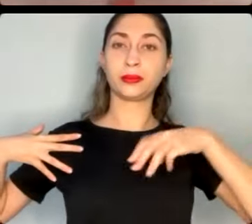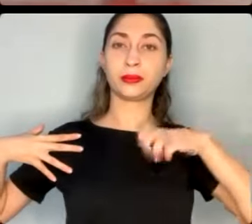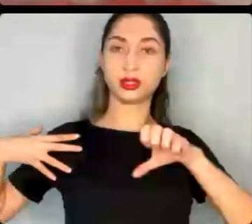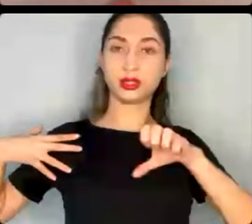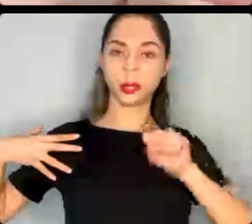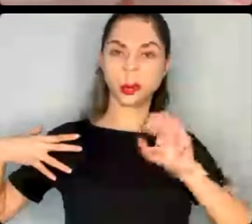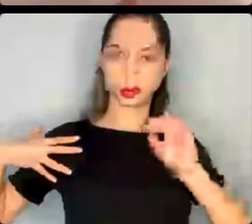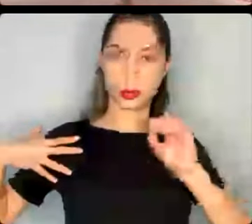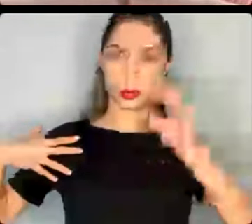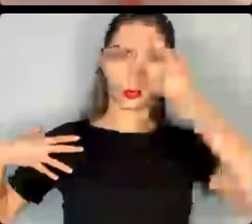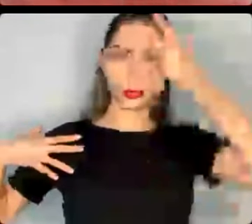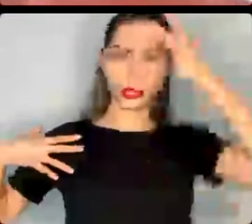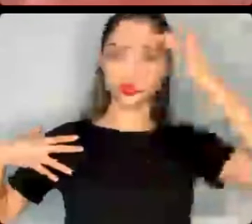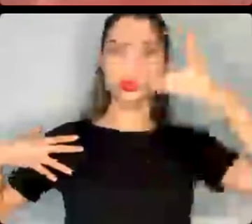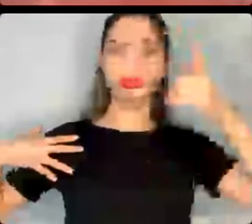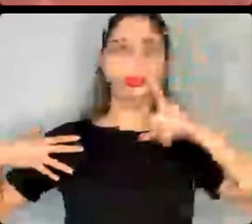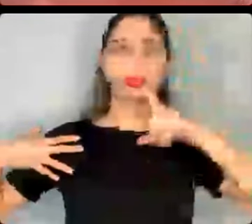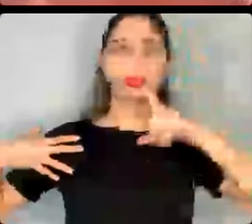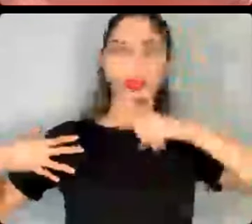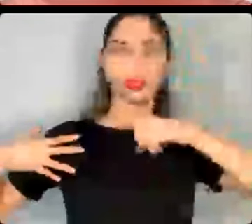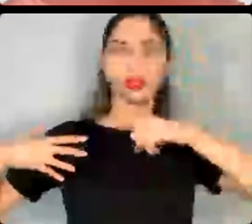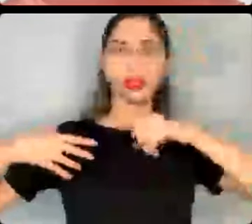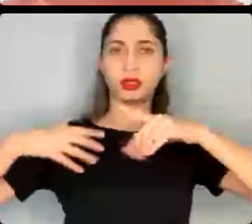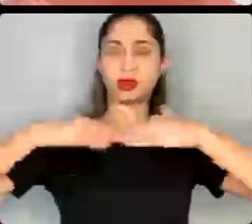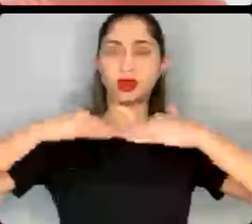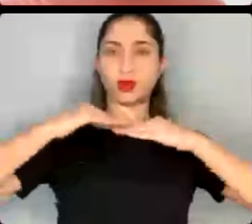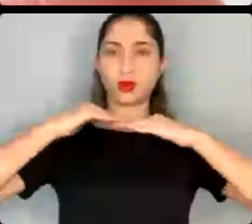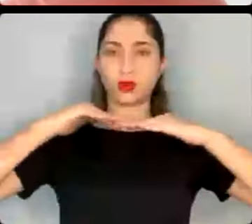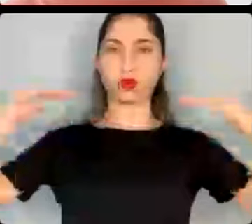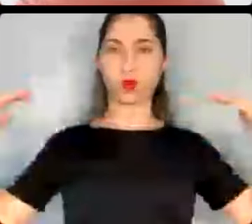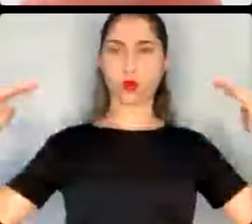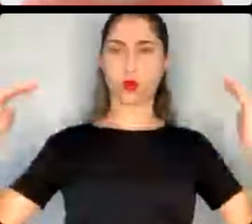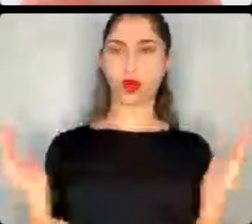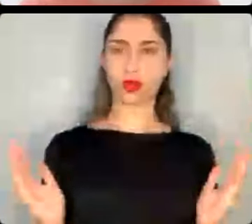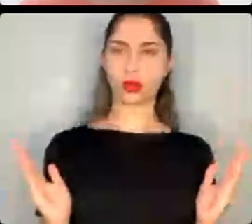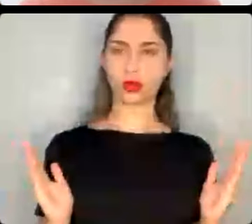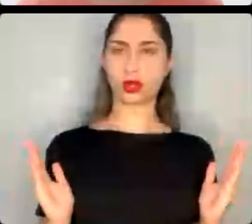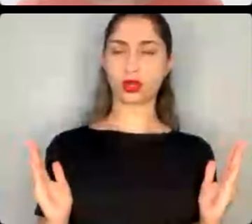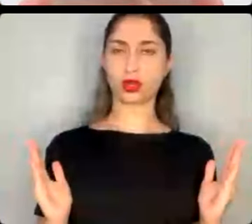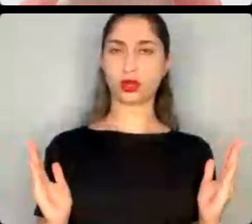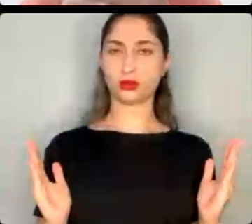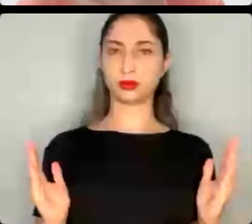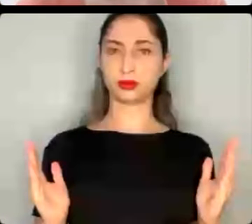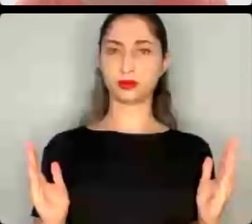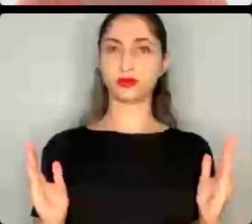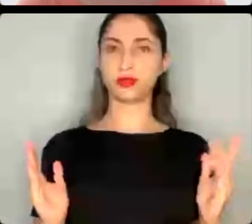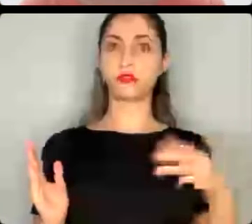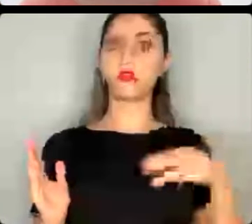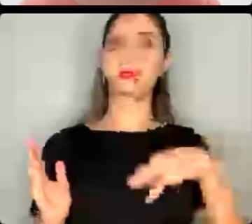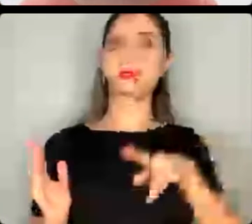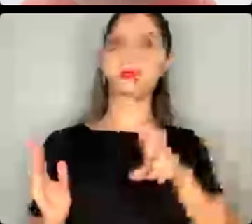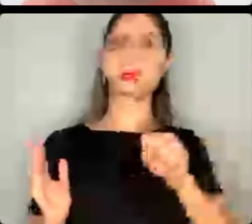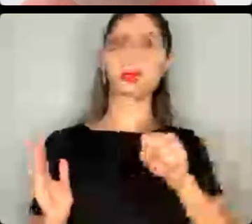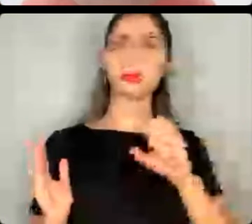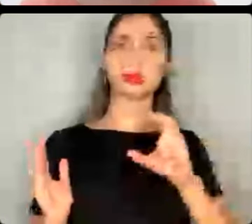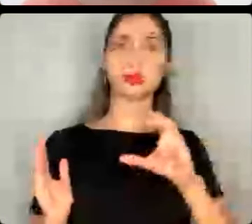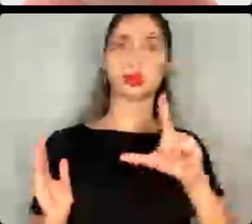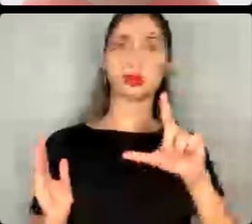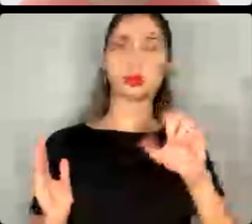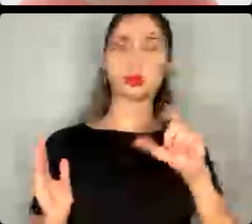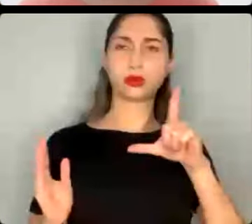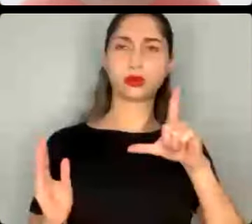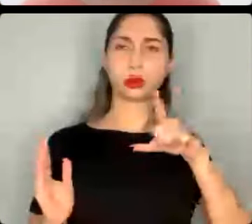estrutura atlética, ele é quadrado, né, no tronco e na bacia, e os músculos têm mais tônus,